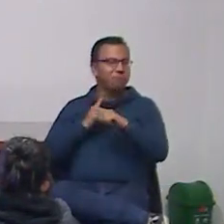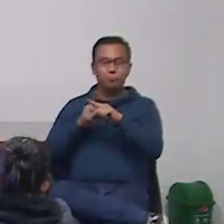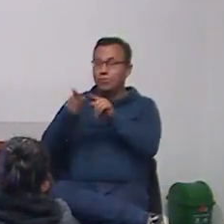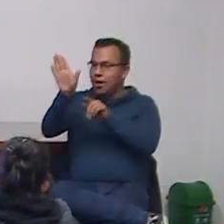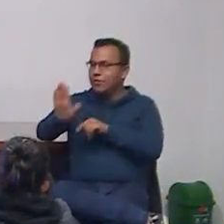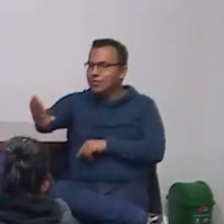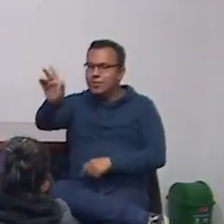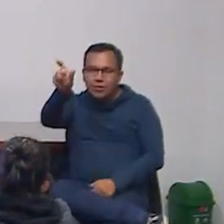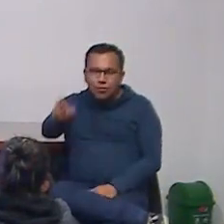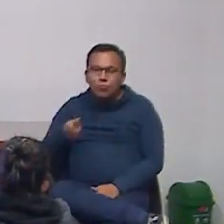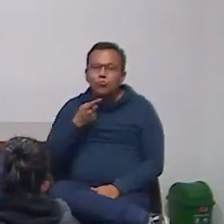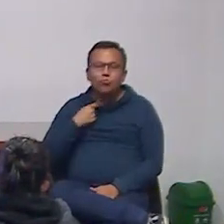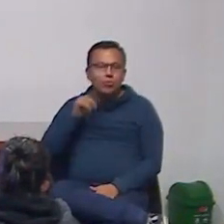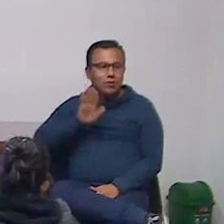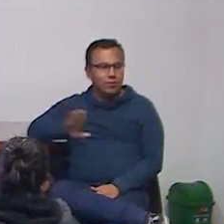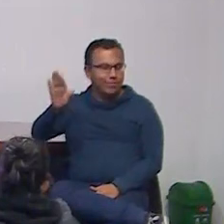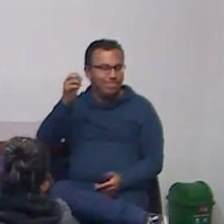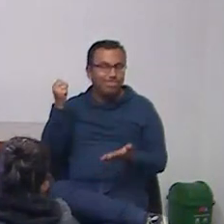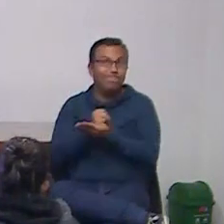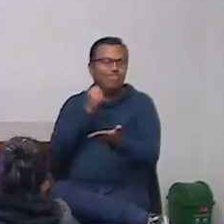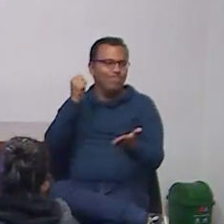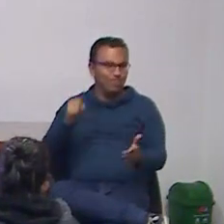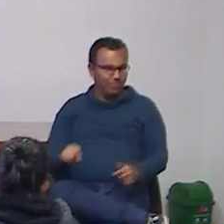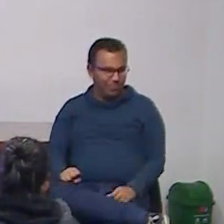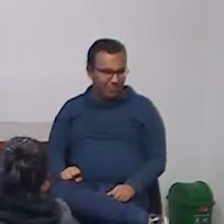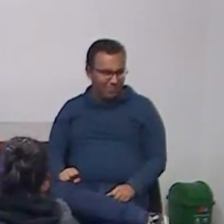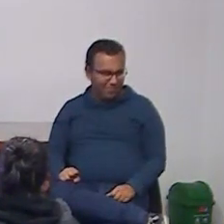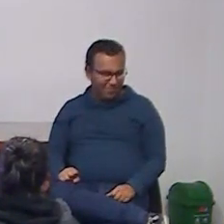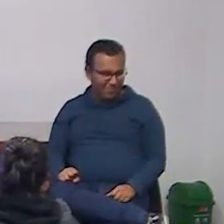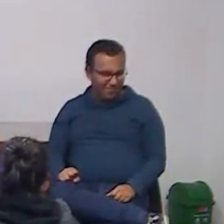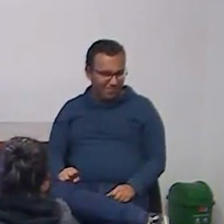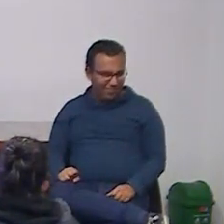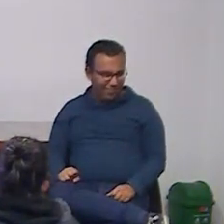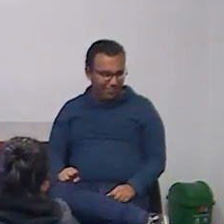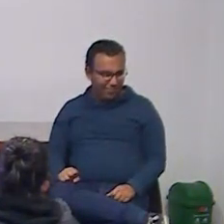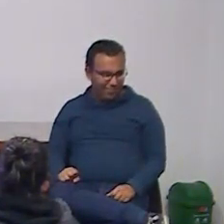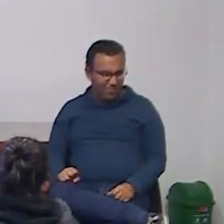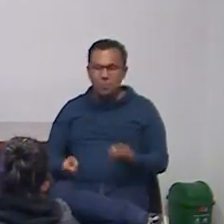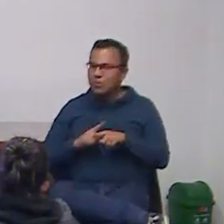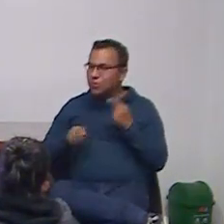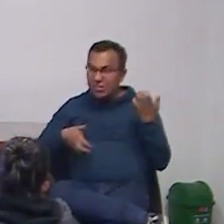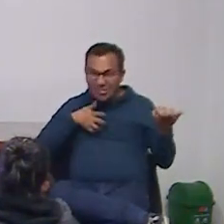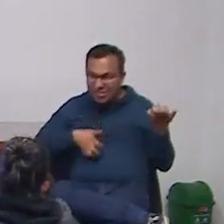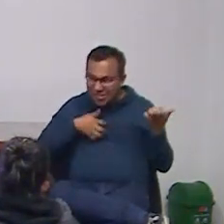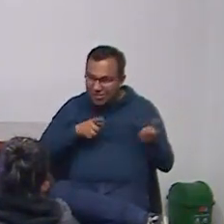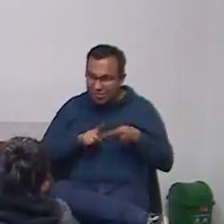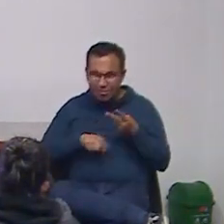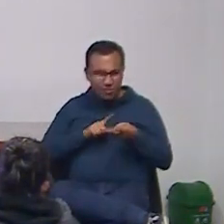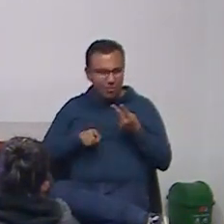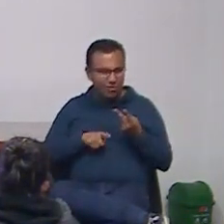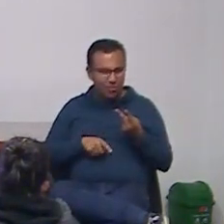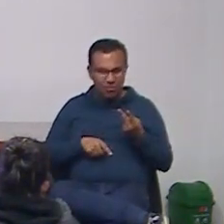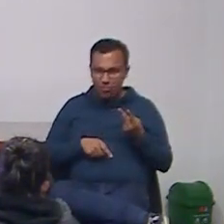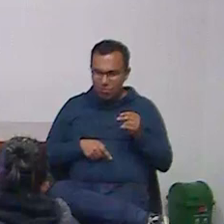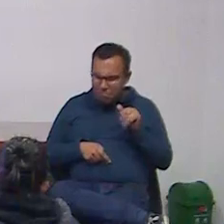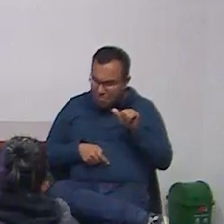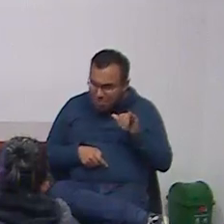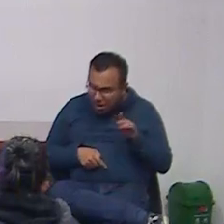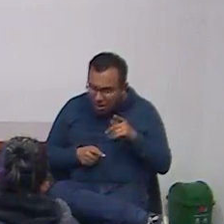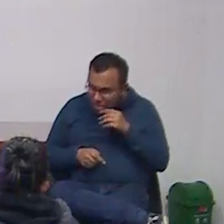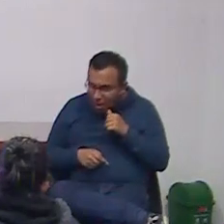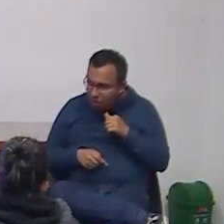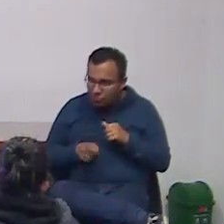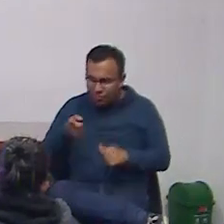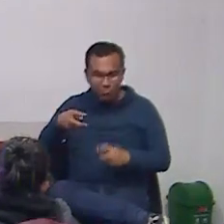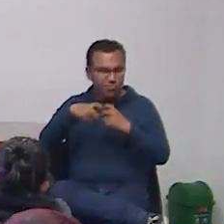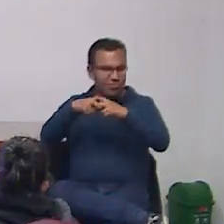qué hacemos juepucha sí me entienden o sea es que no lo mueve el rock and roll no lo mueve Bach no no